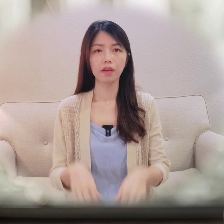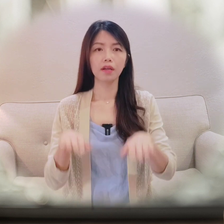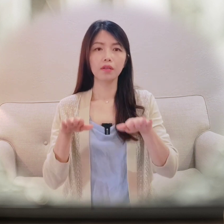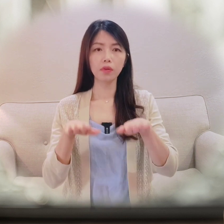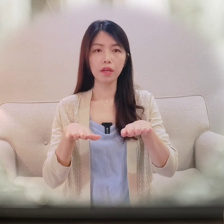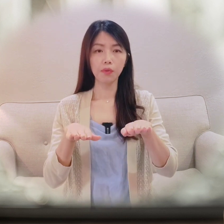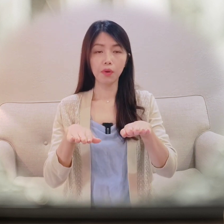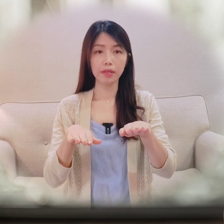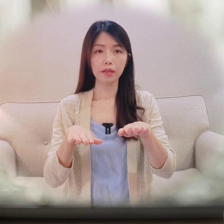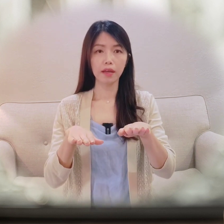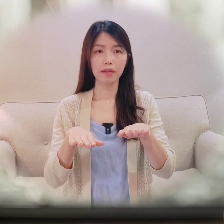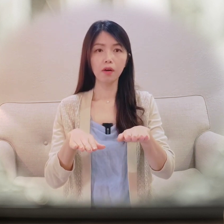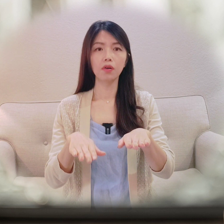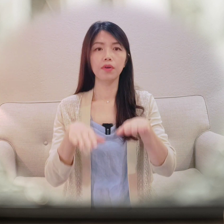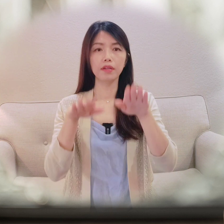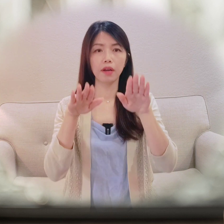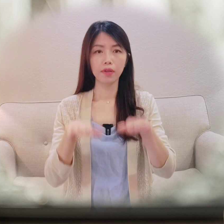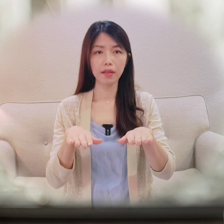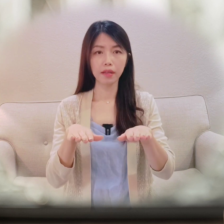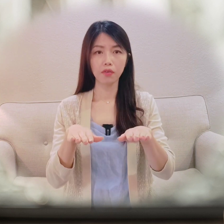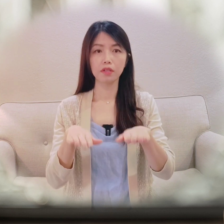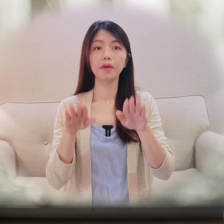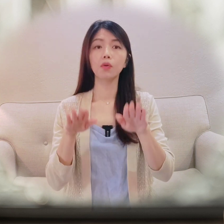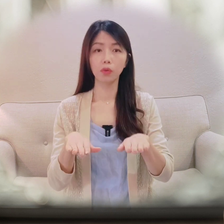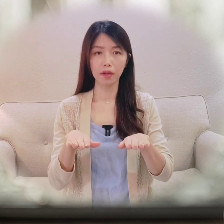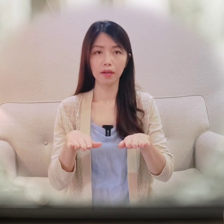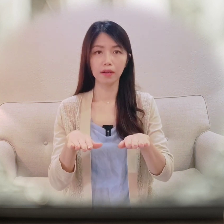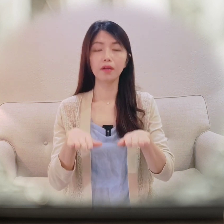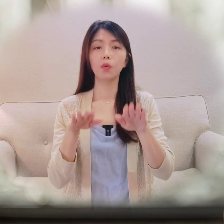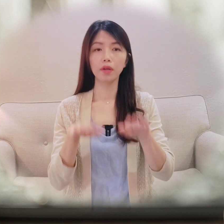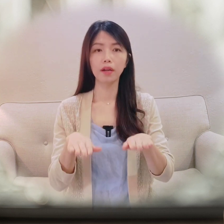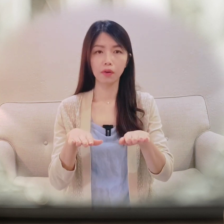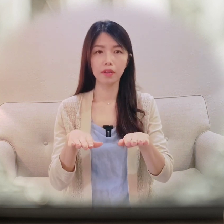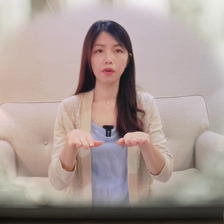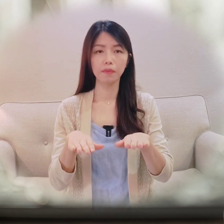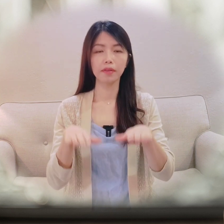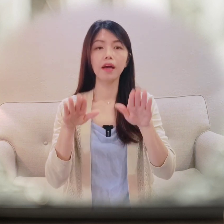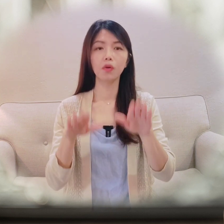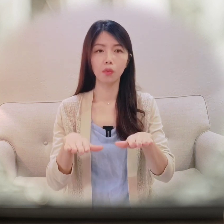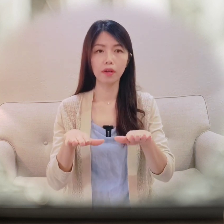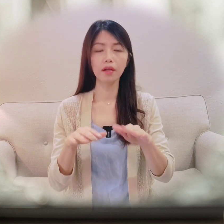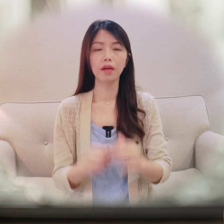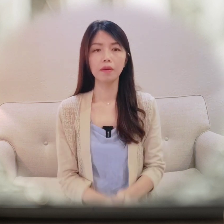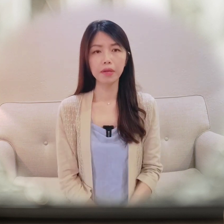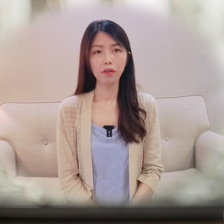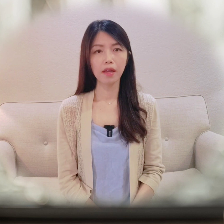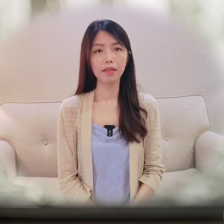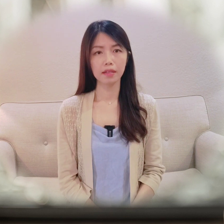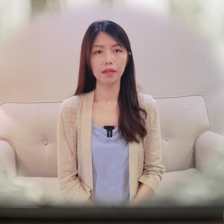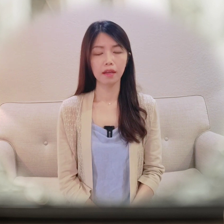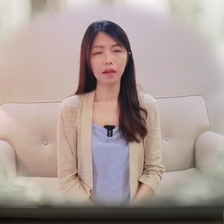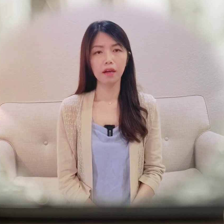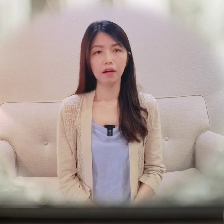수어는 손등이 위로 이 상태에서 위에서 아래로 살짝 내려주시면 오늘이라고 하는 수어가 됩니다. 오늘